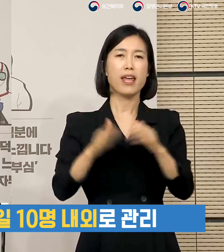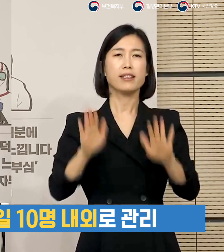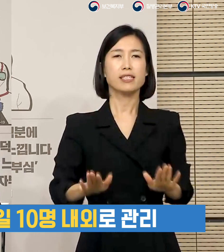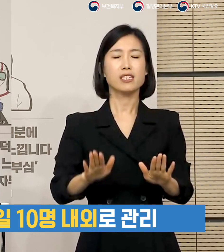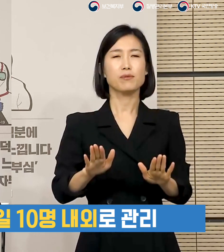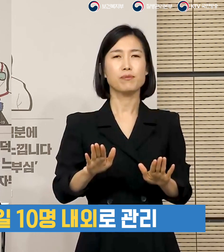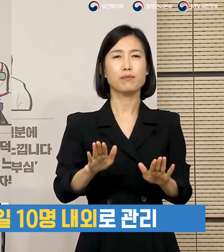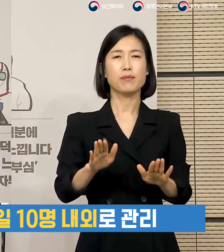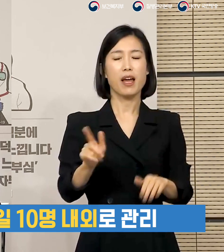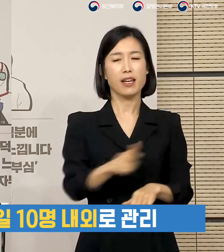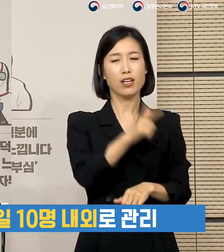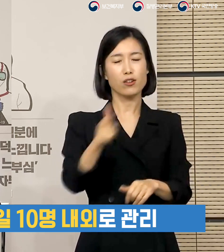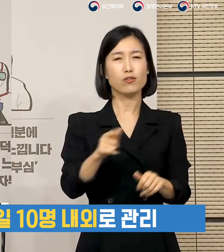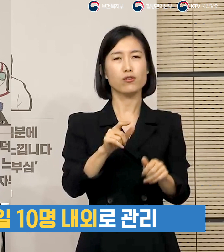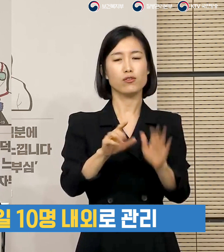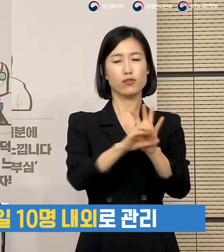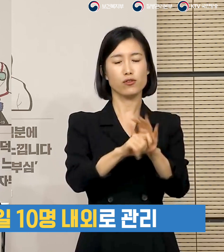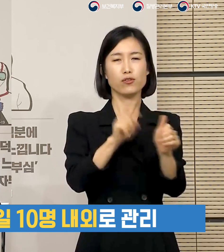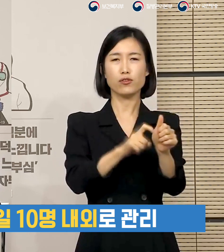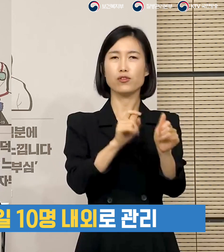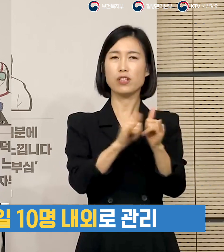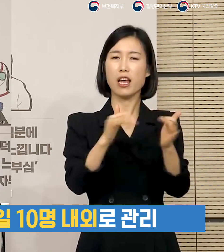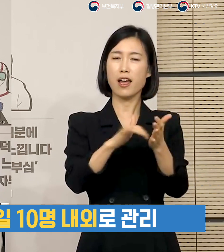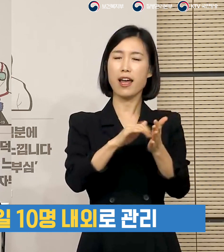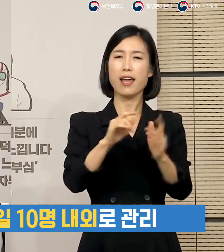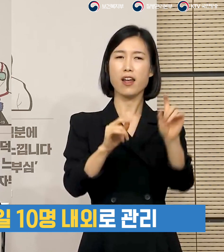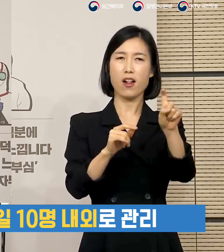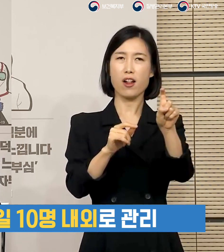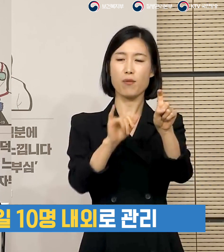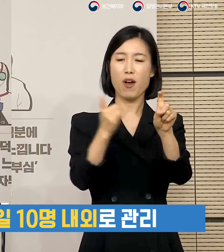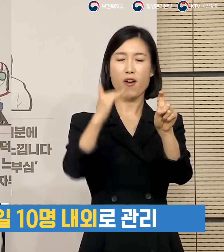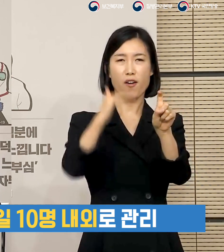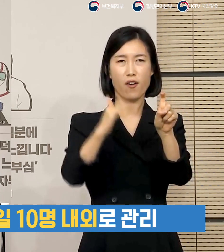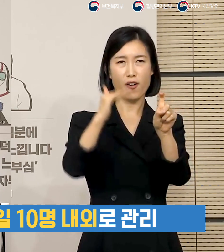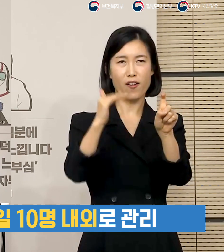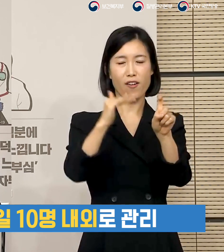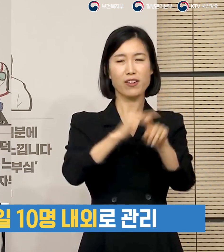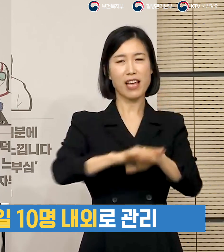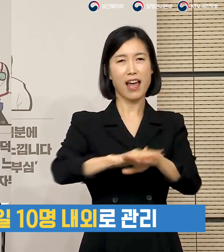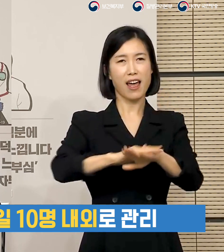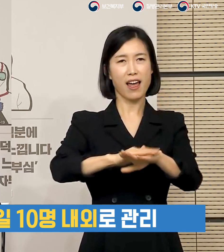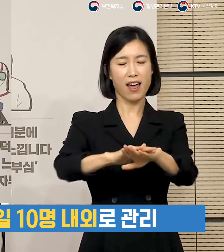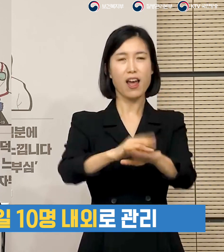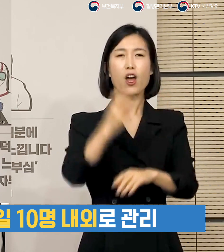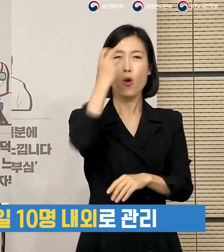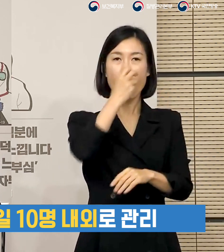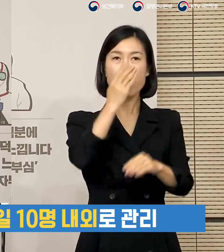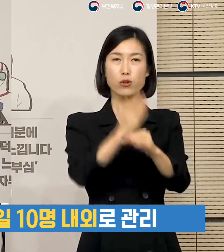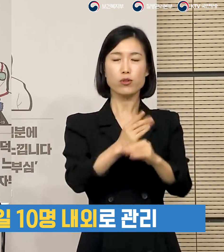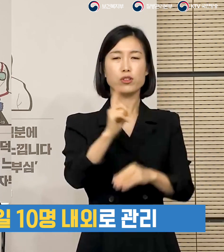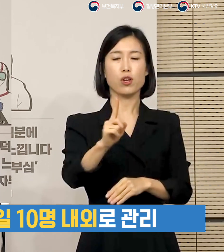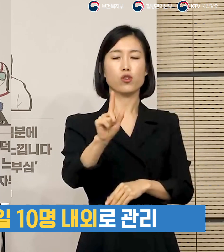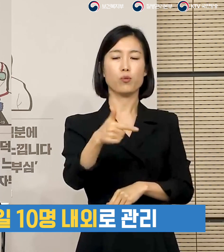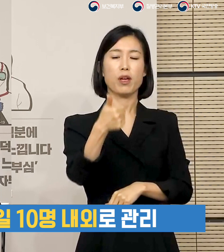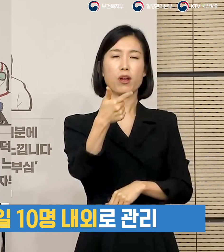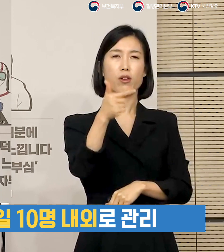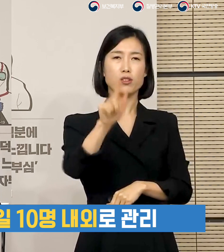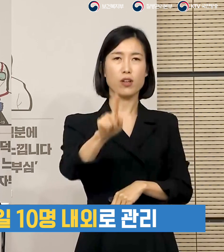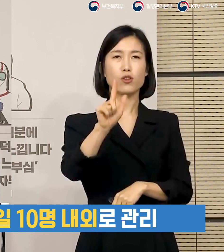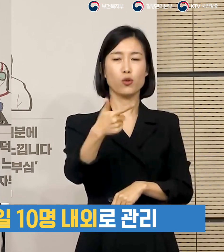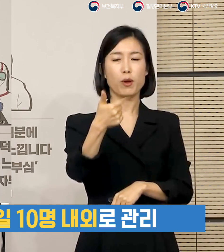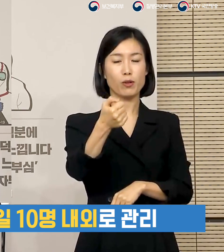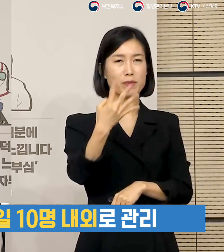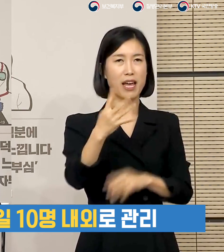신규 확진 환자가 1일 10명 내로 관리되고 있고 격리 치료 중인 환자도 1,654명으로